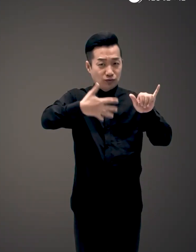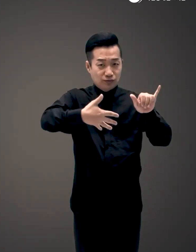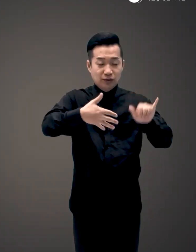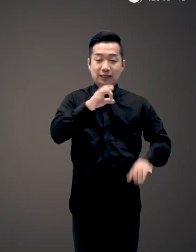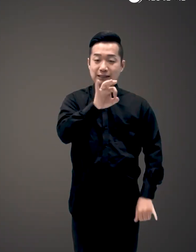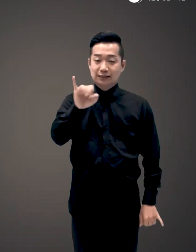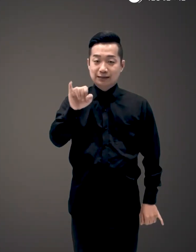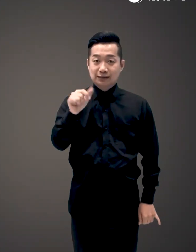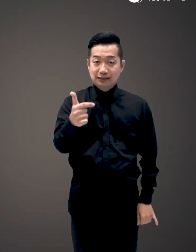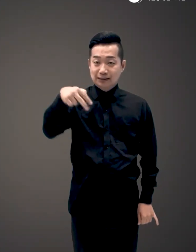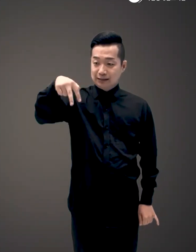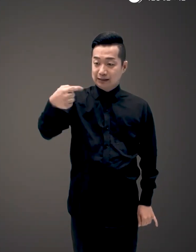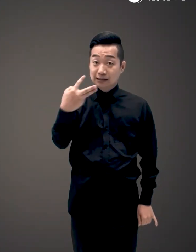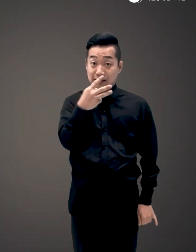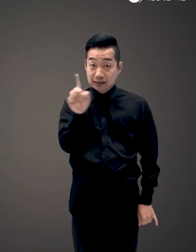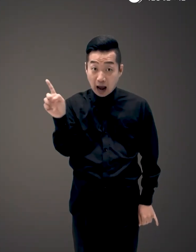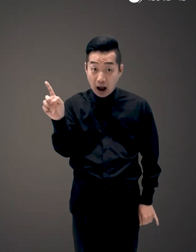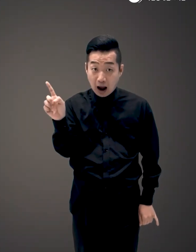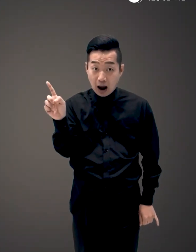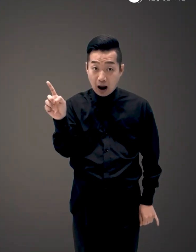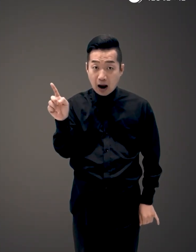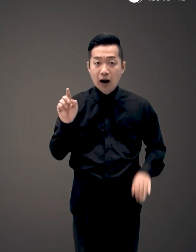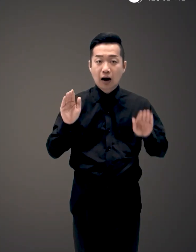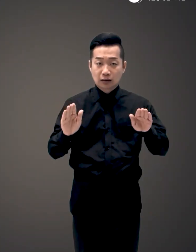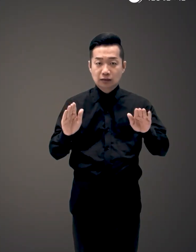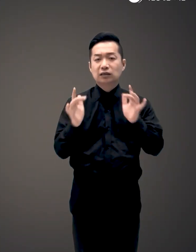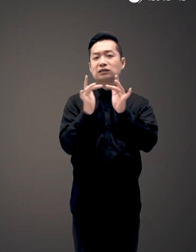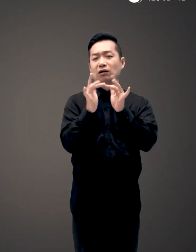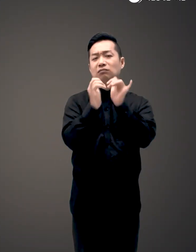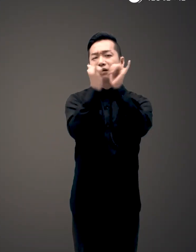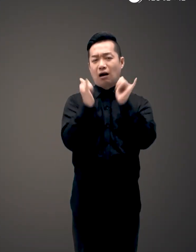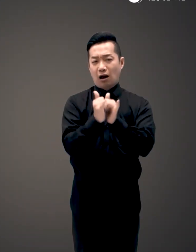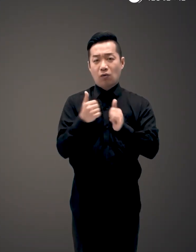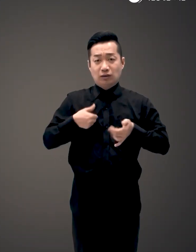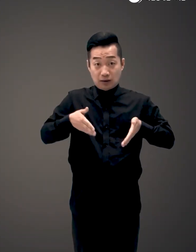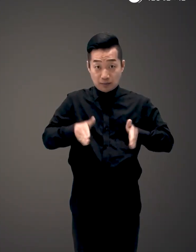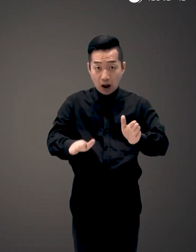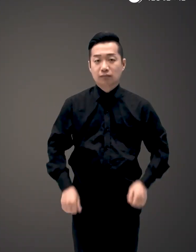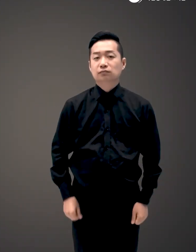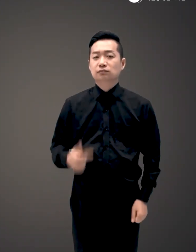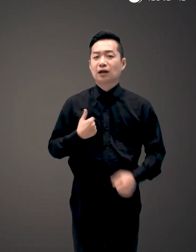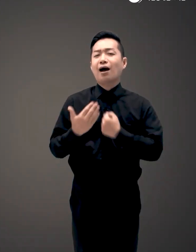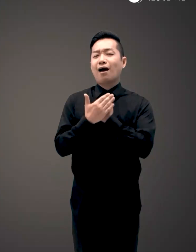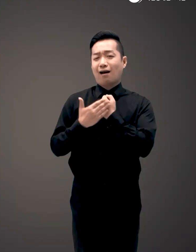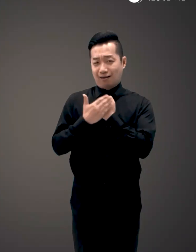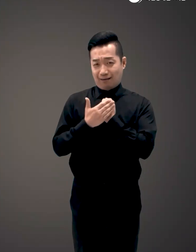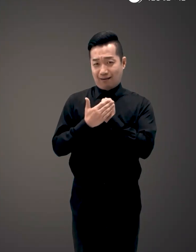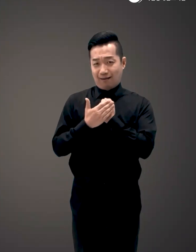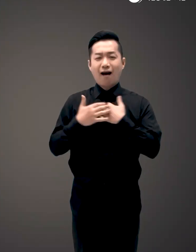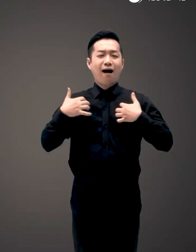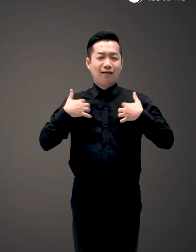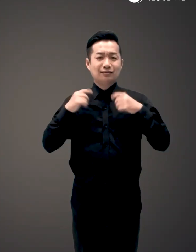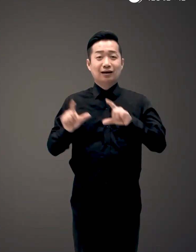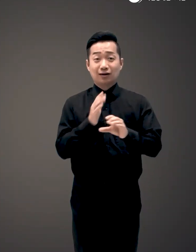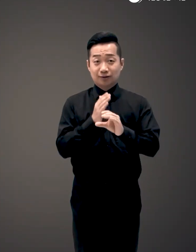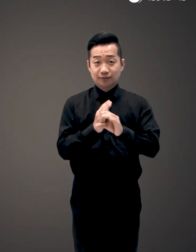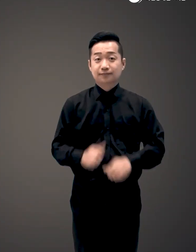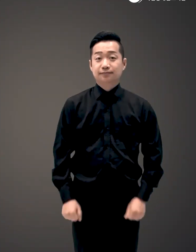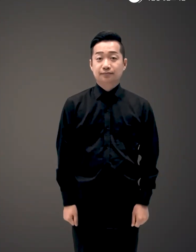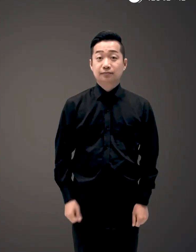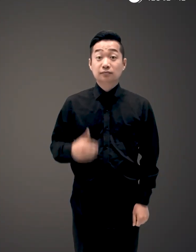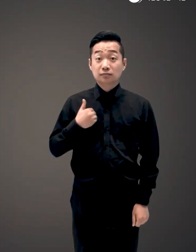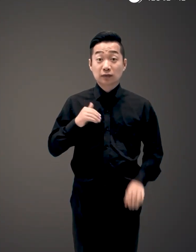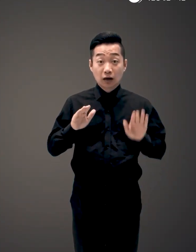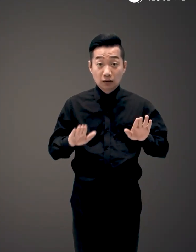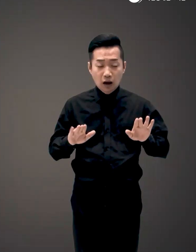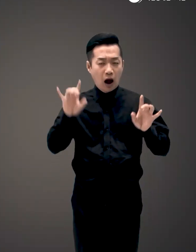유튜브, 인스타그램 이런 소셜미디어들이 존재하는 시대에 태어났기 때문에 그 혜택을 제가 누리고 있는 거라고 생각을 해요.